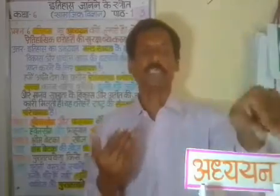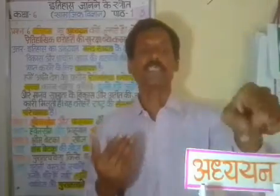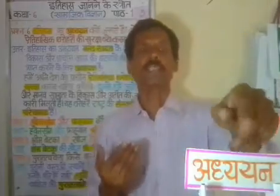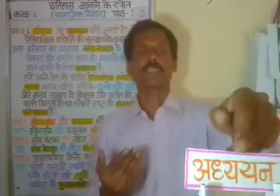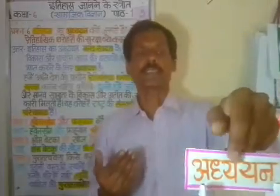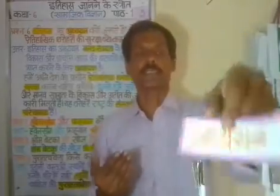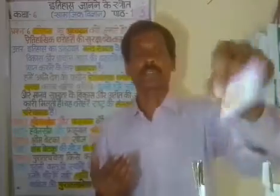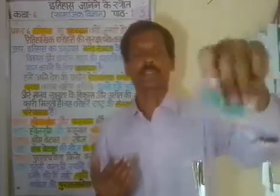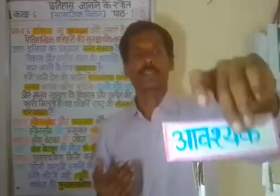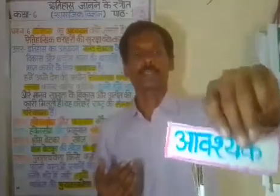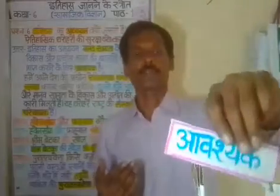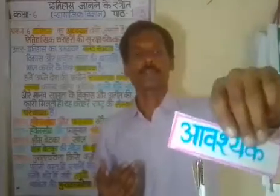अध्ययन